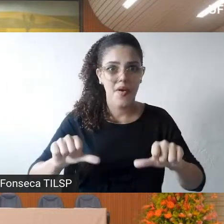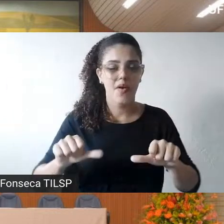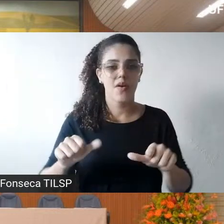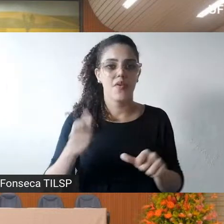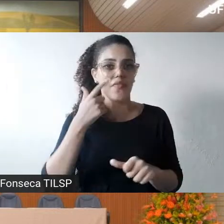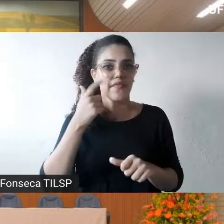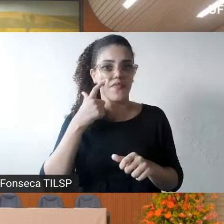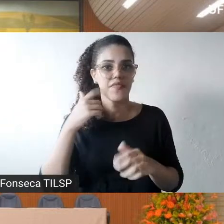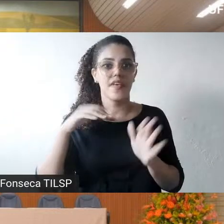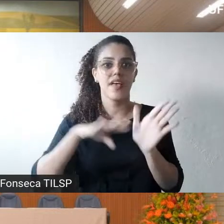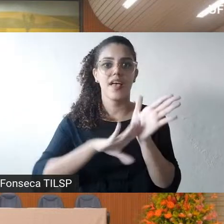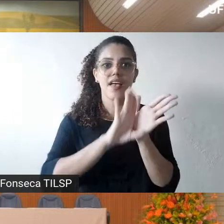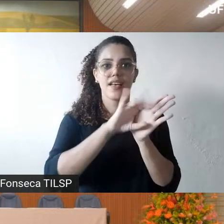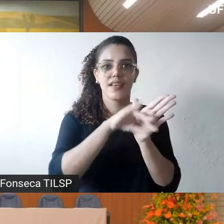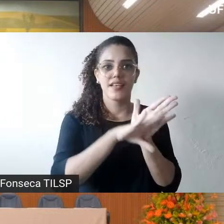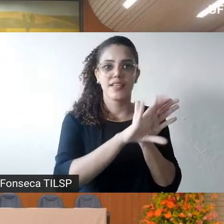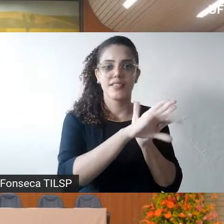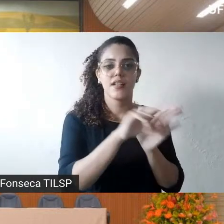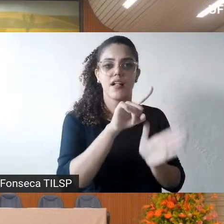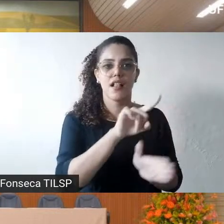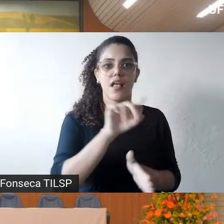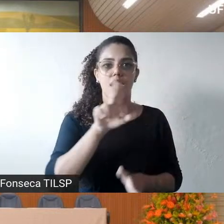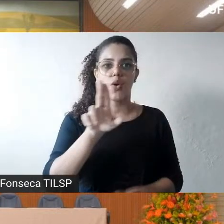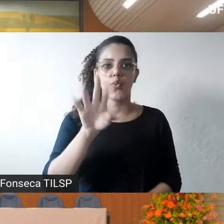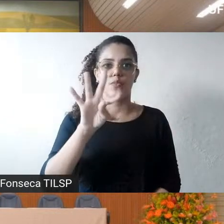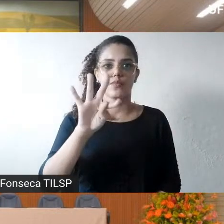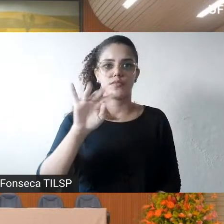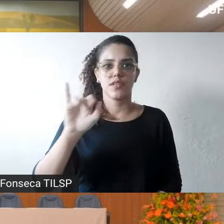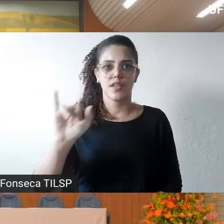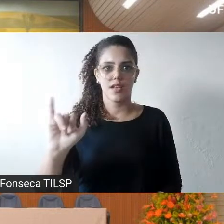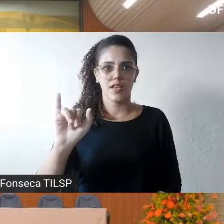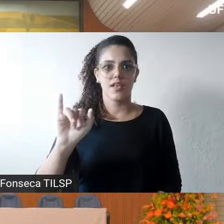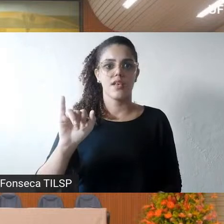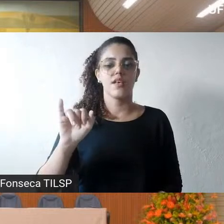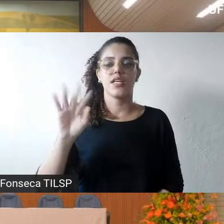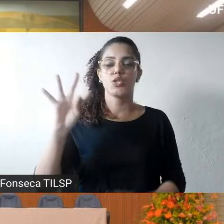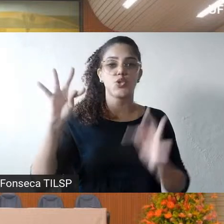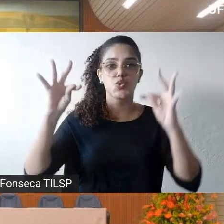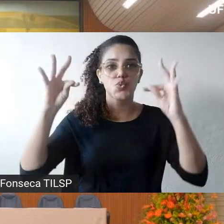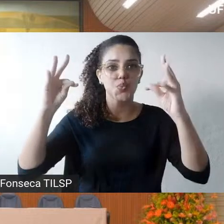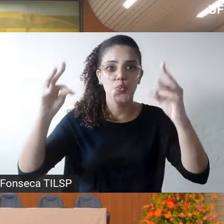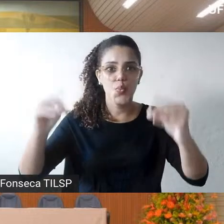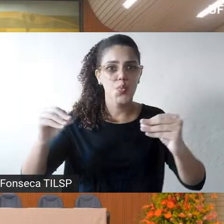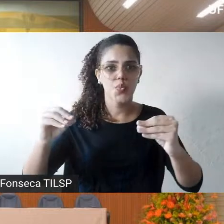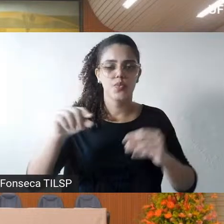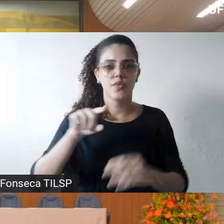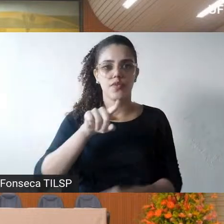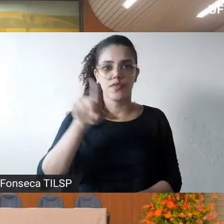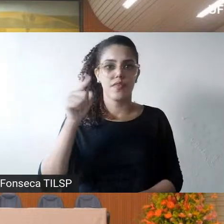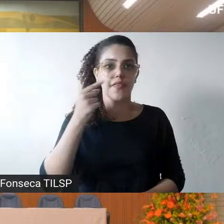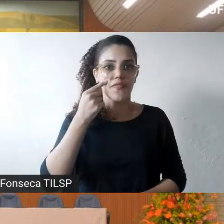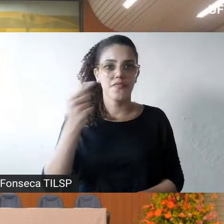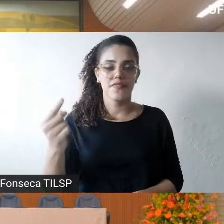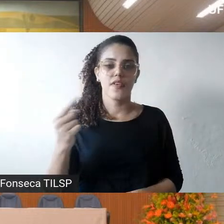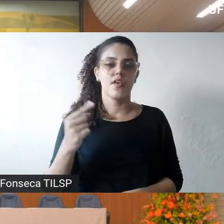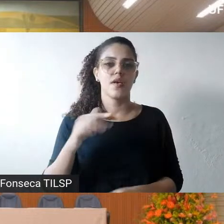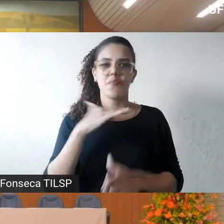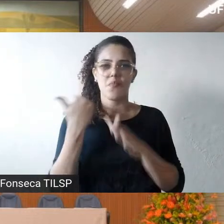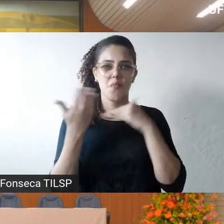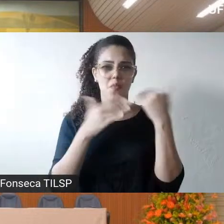ocupação das nossas UTI em todos os estados, mais que 90%. É só olhar o número de mortes. Então, eu peço